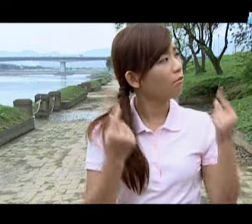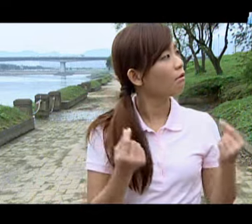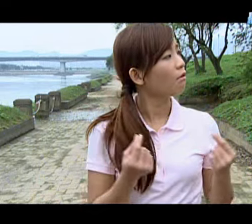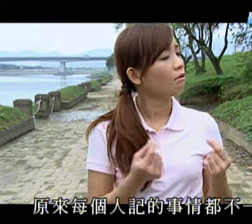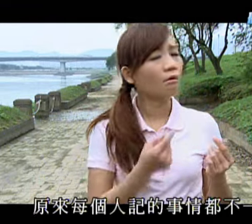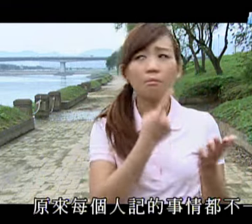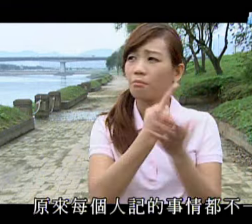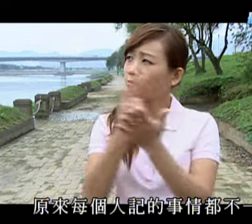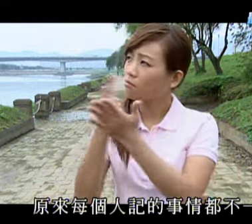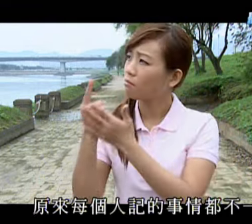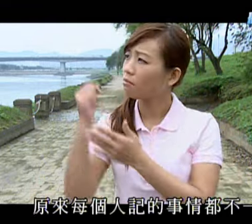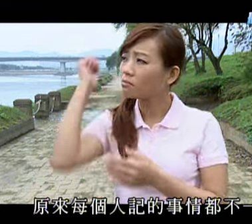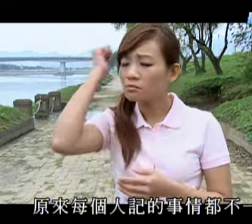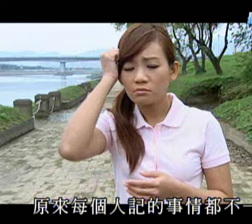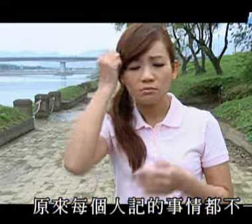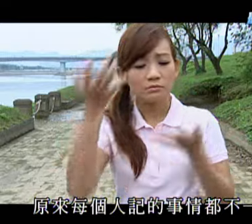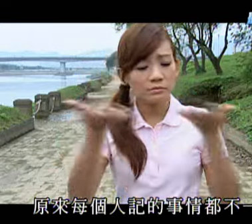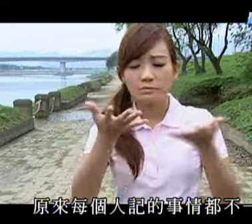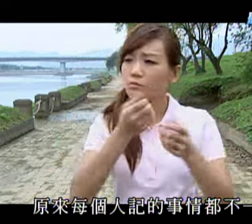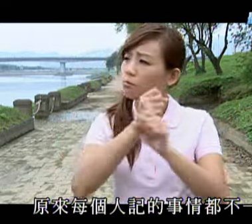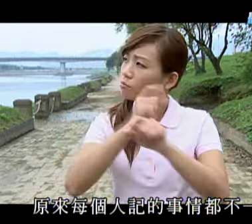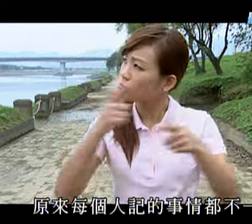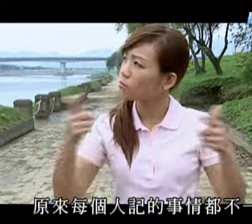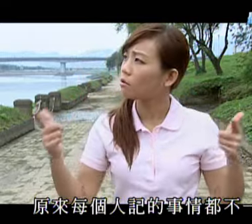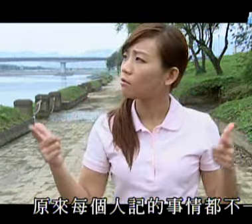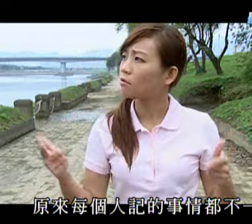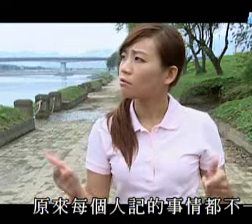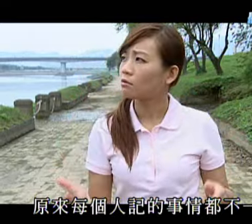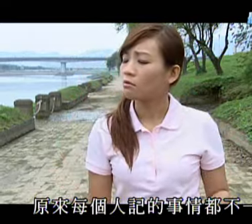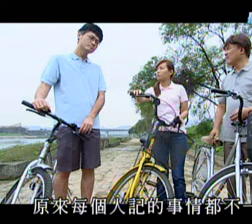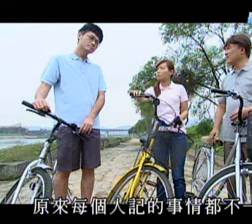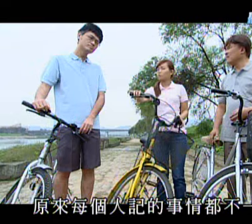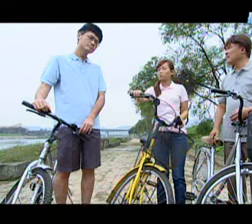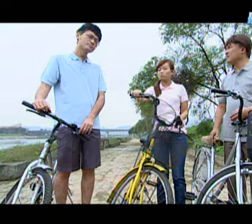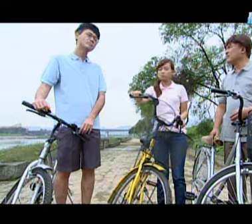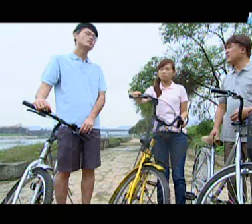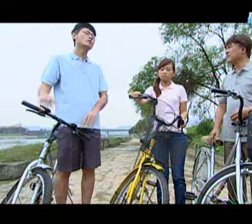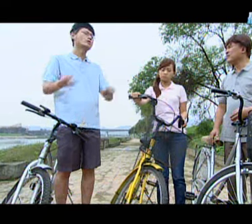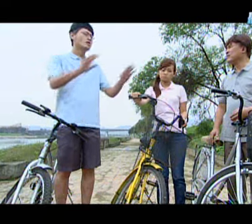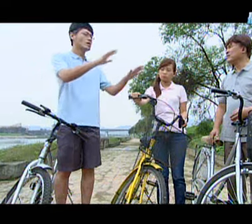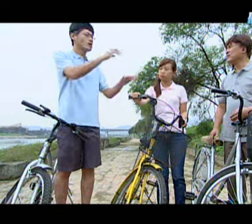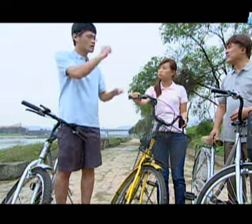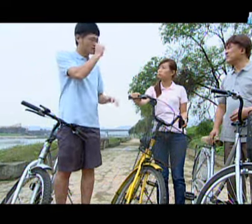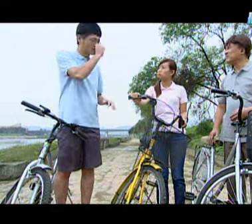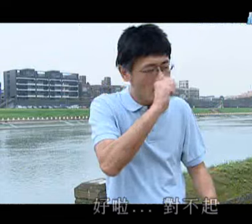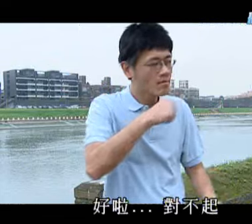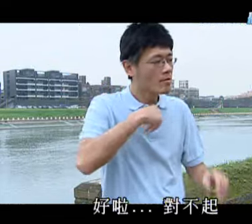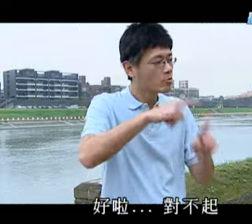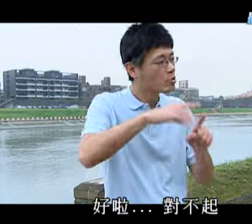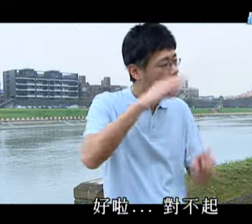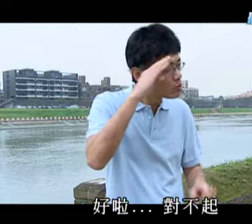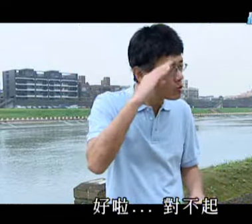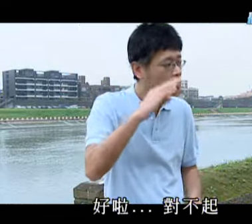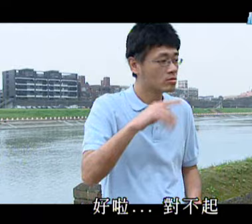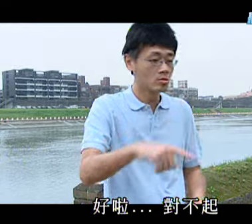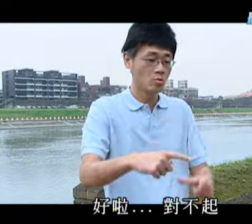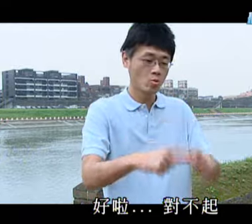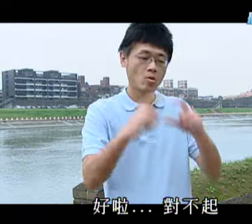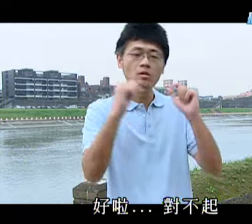原来每个人记的事情都不一样。 哎呀，好啦好啦，对不起，我